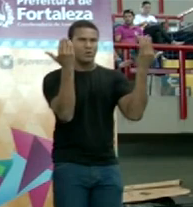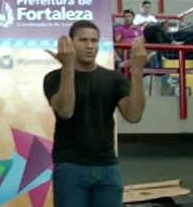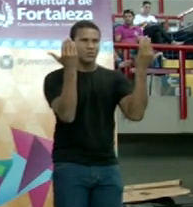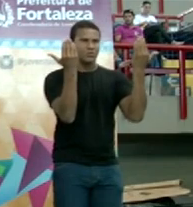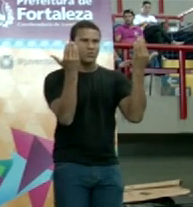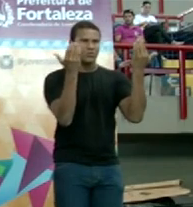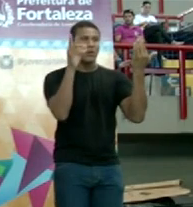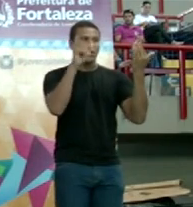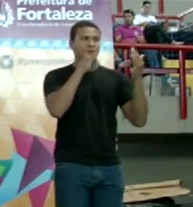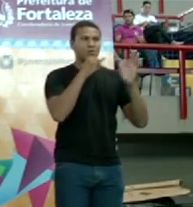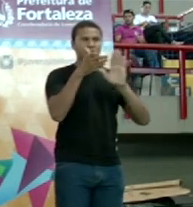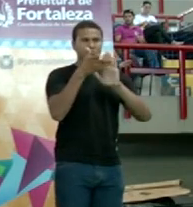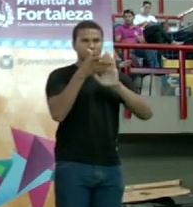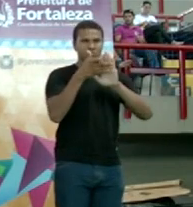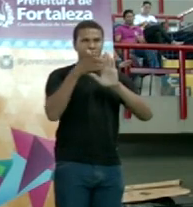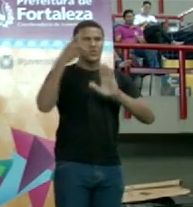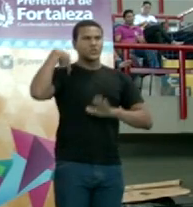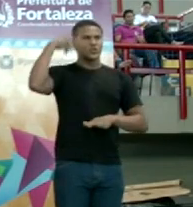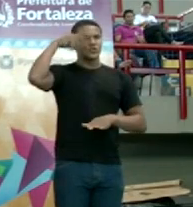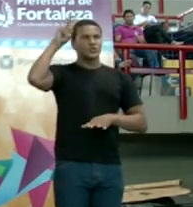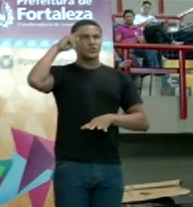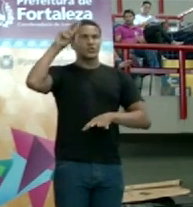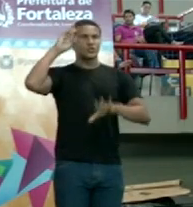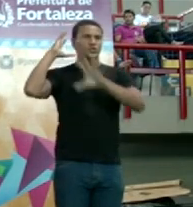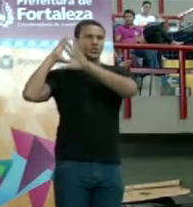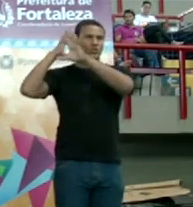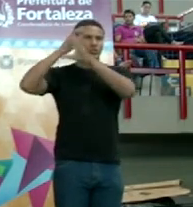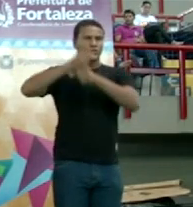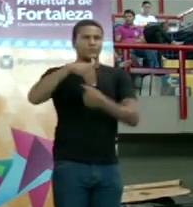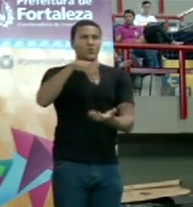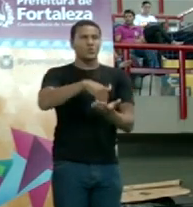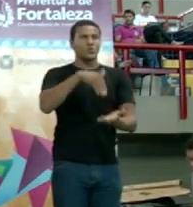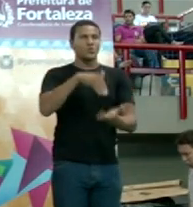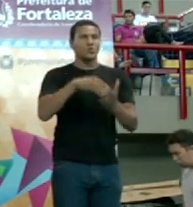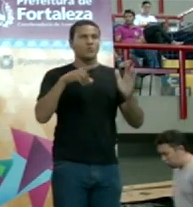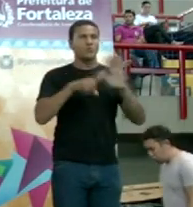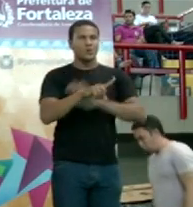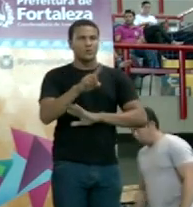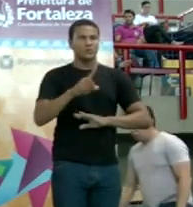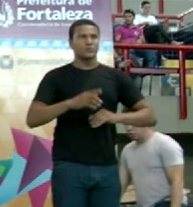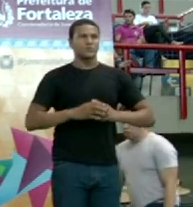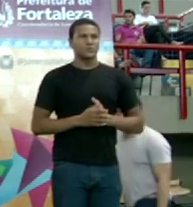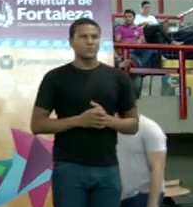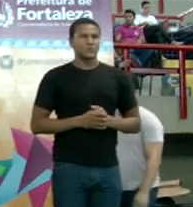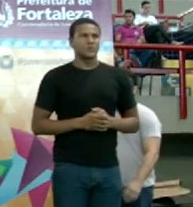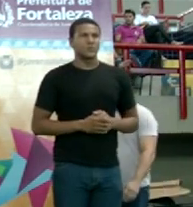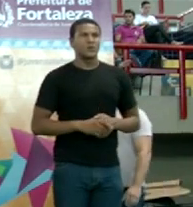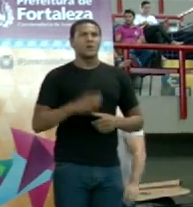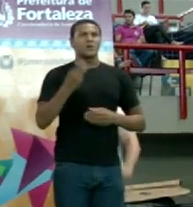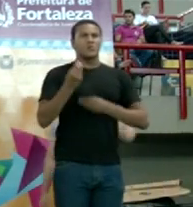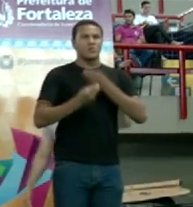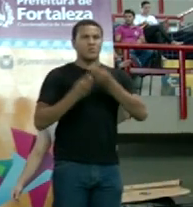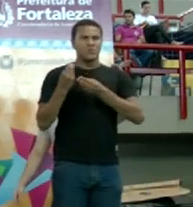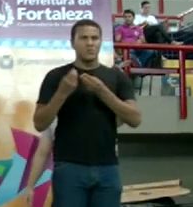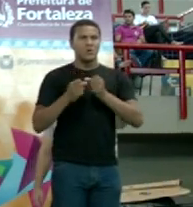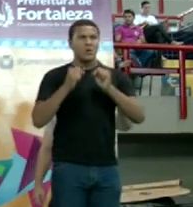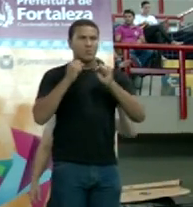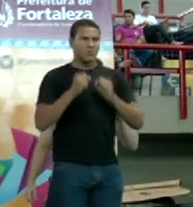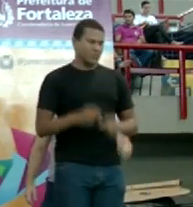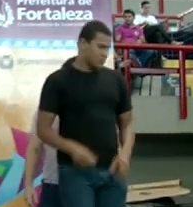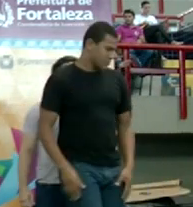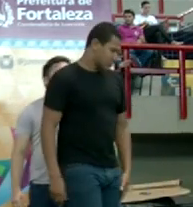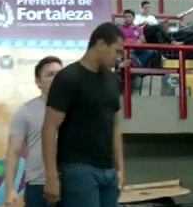introdução de alusão histórica. Última pergunta, encerrando. Pode usar números